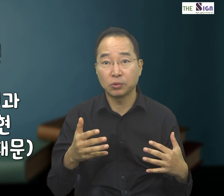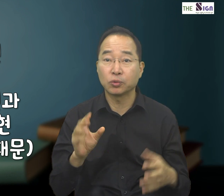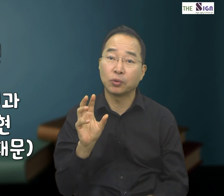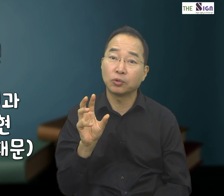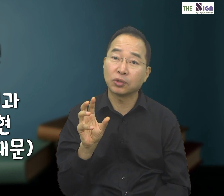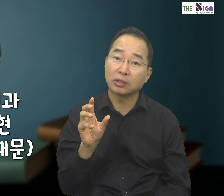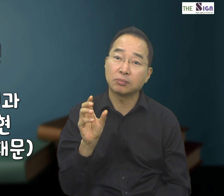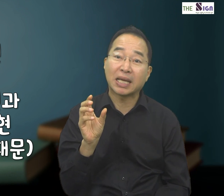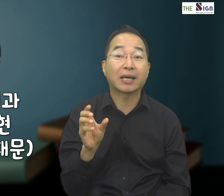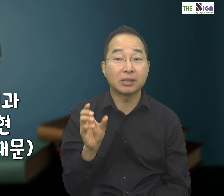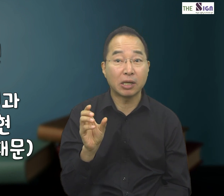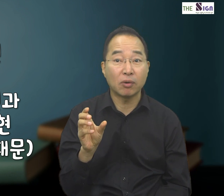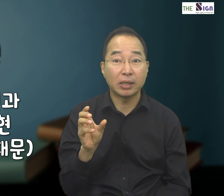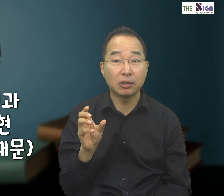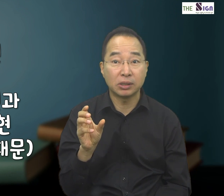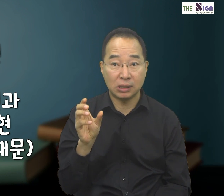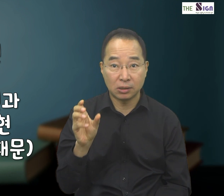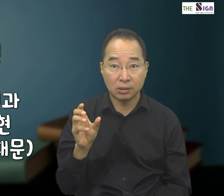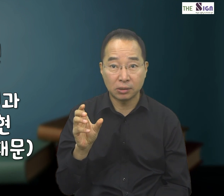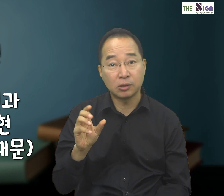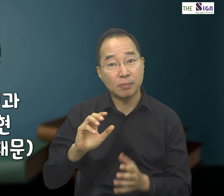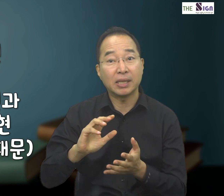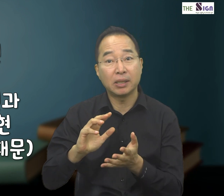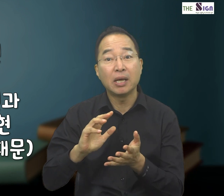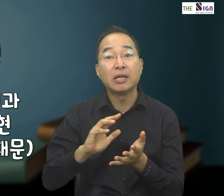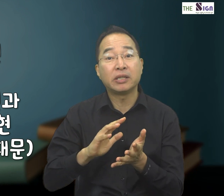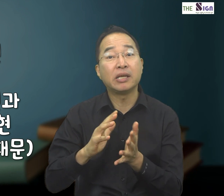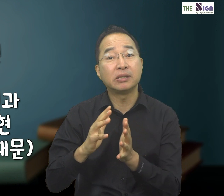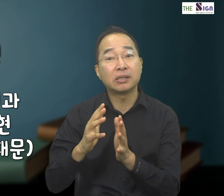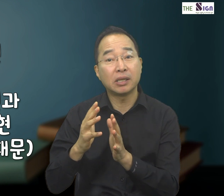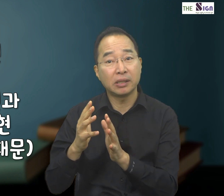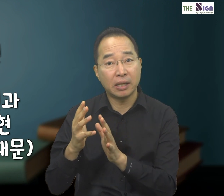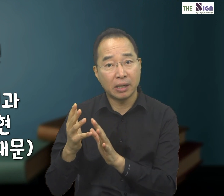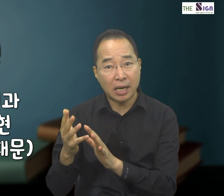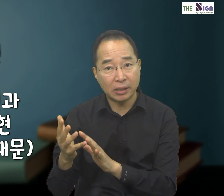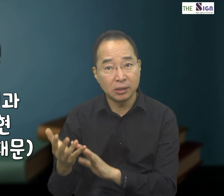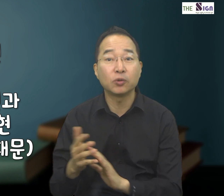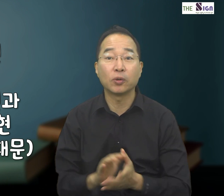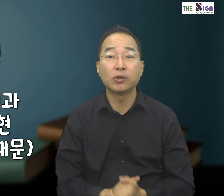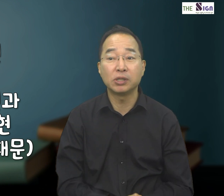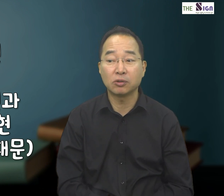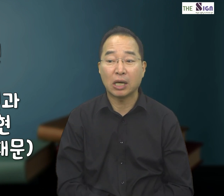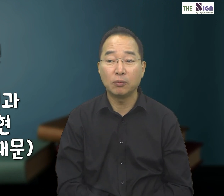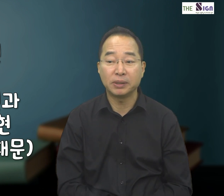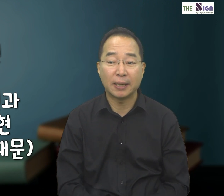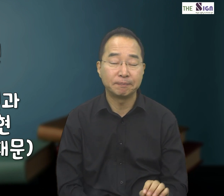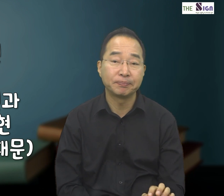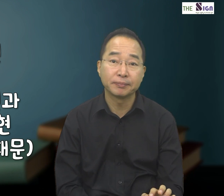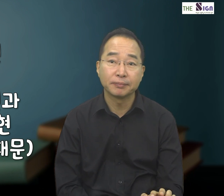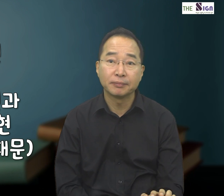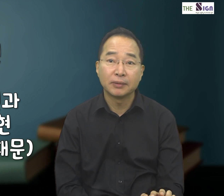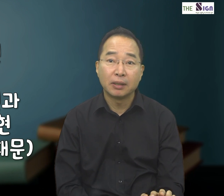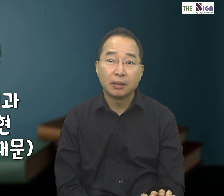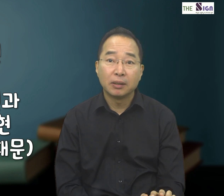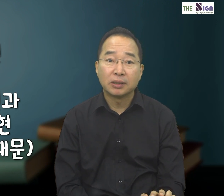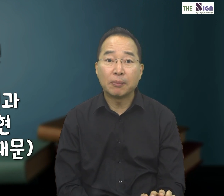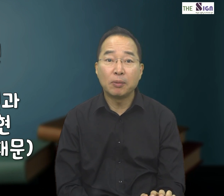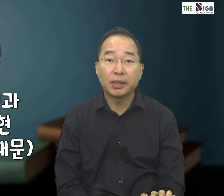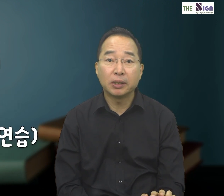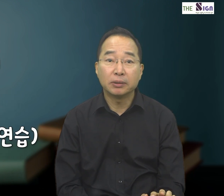또 좀 작게 사용하는 것이 있었을 때 좀 많이 대체돼 가는 그런 형식으로 나옵니다. 자, 보면은